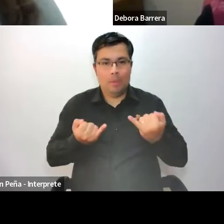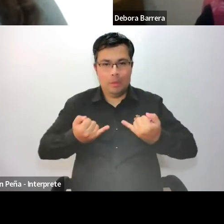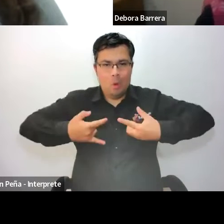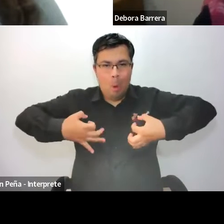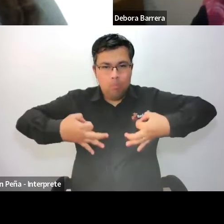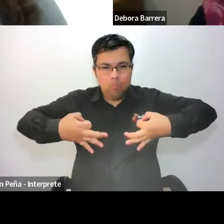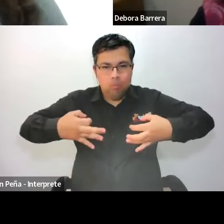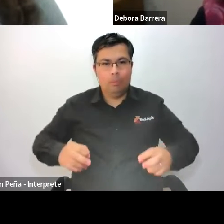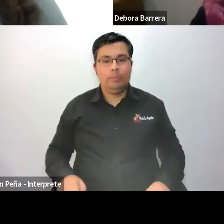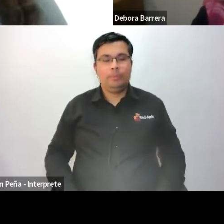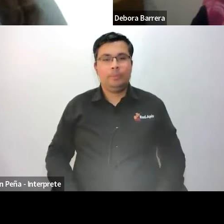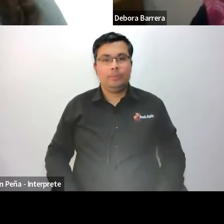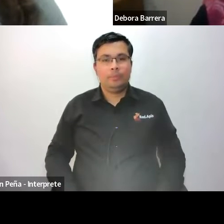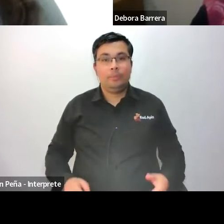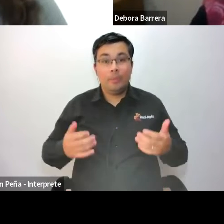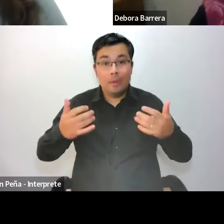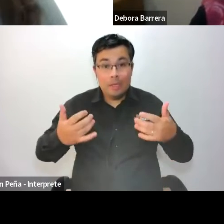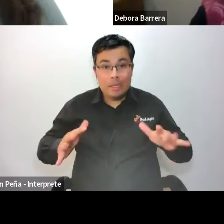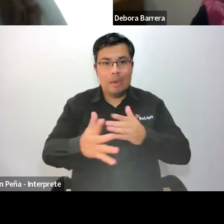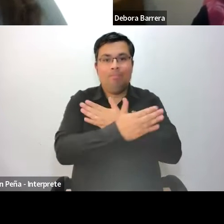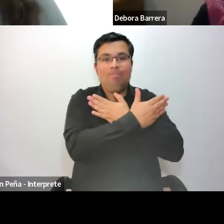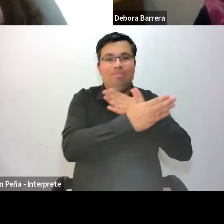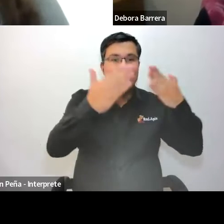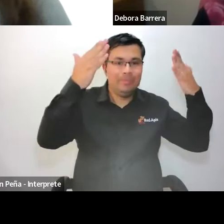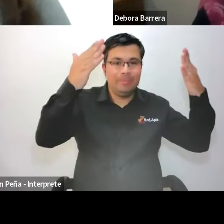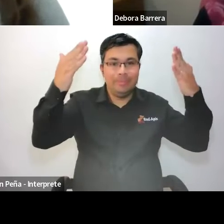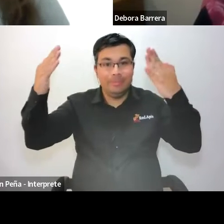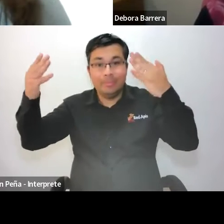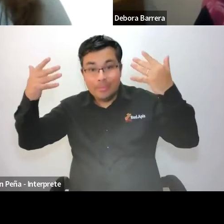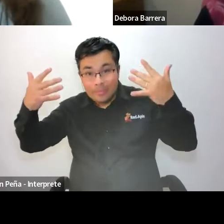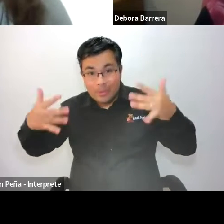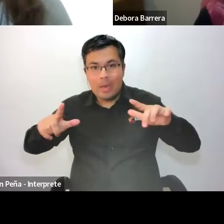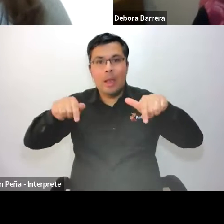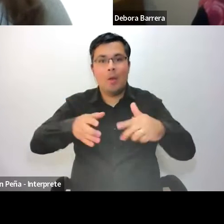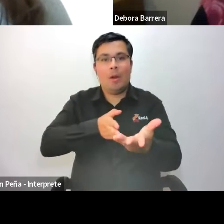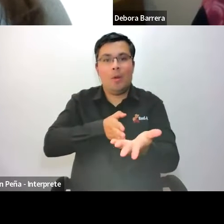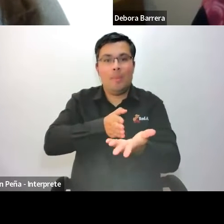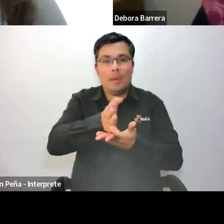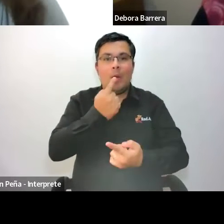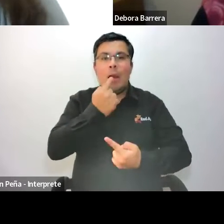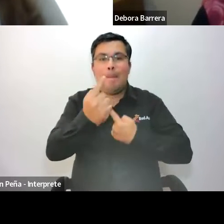Realizado entonces todos los saludos, vamos a iniciar con las preguntas.